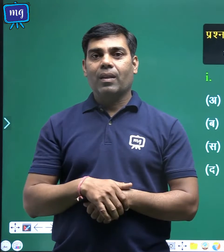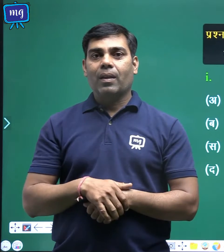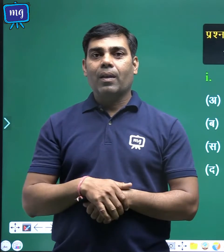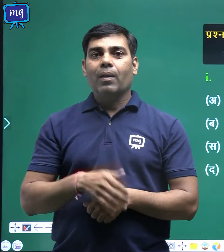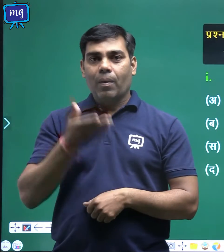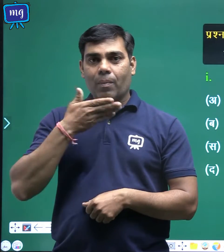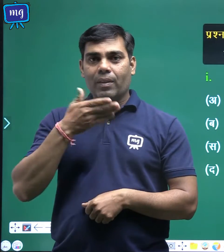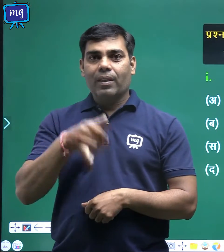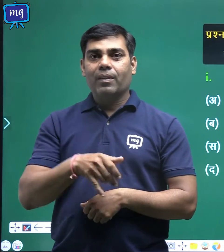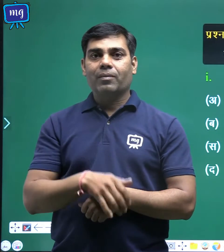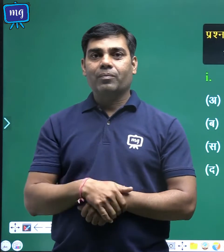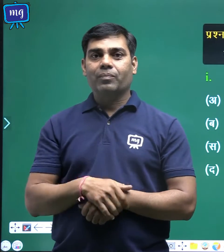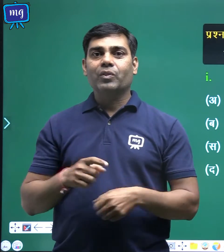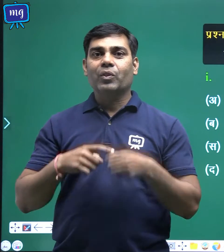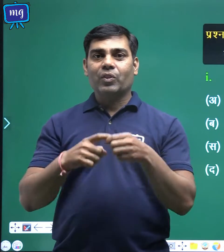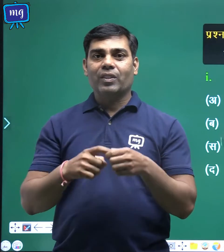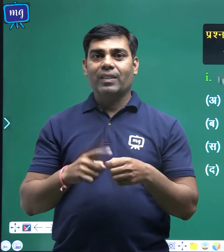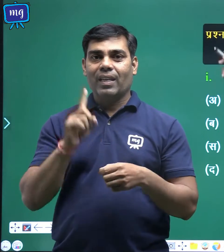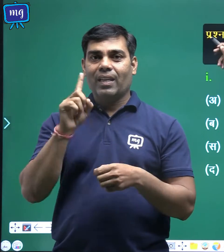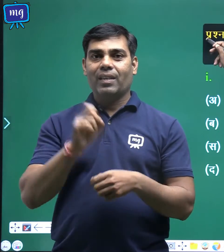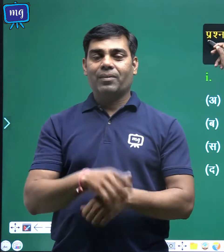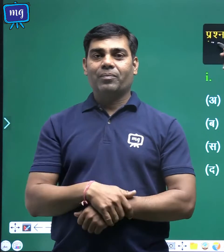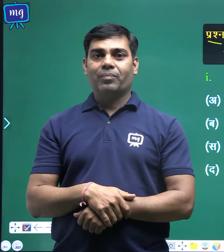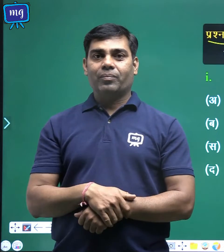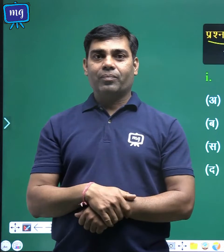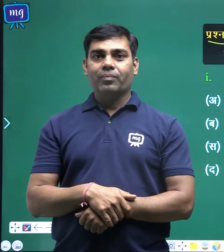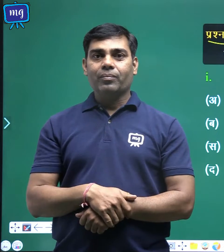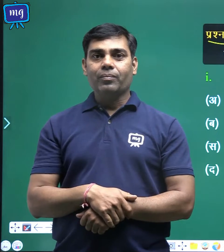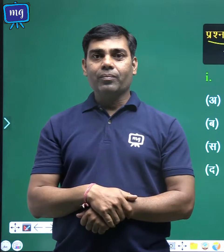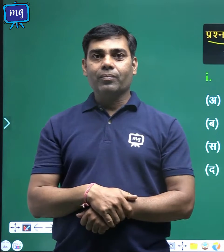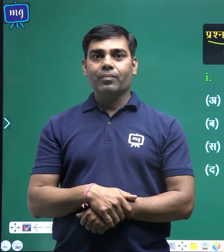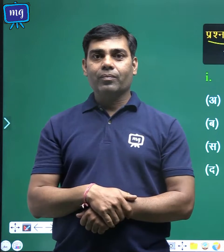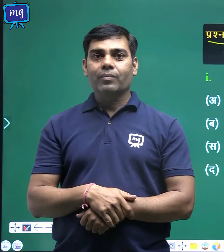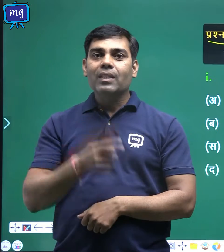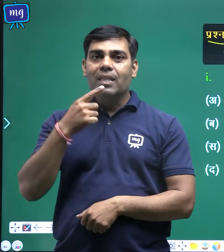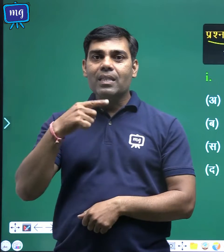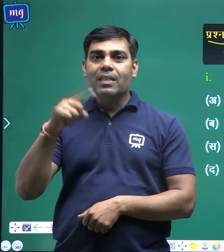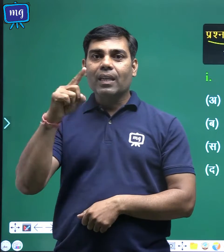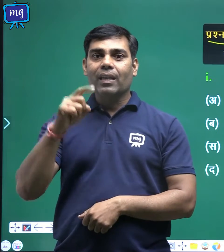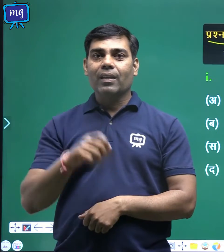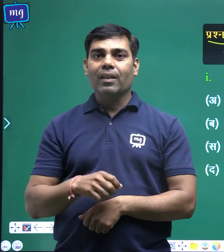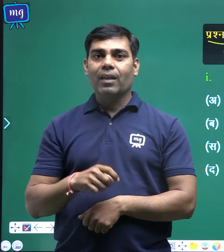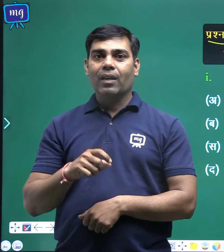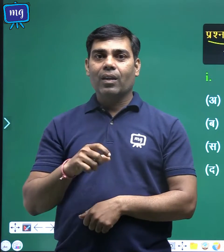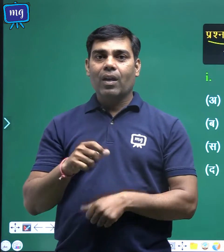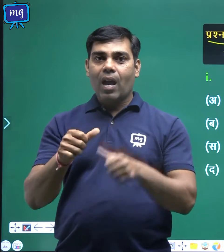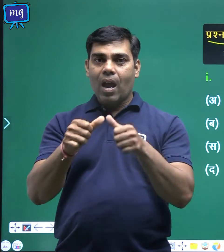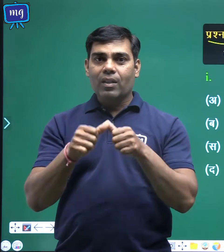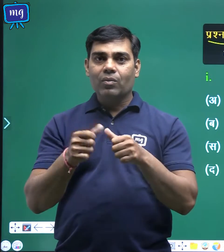हैं। प्रश्न 1, सही उत्तर का